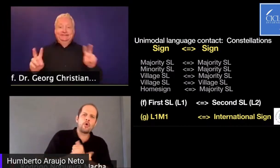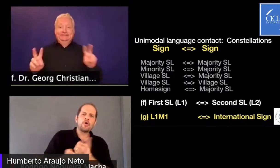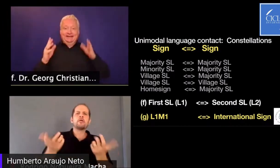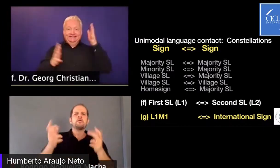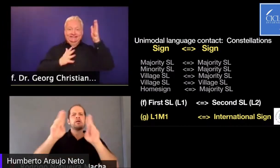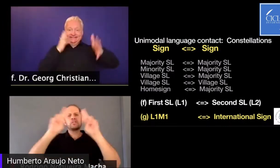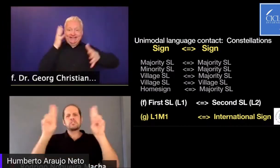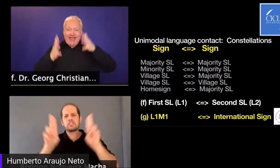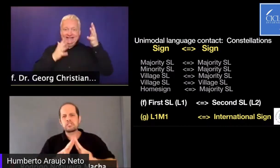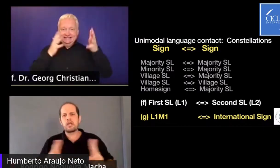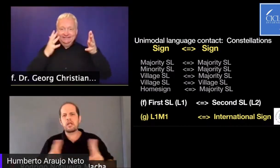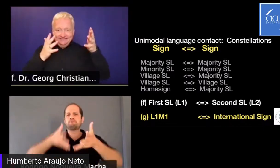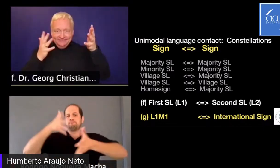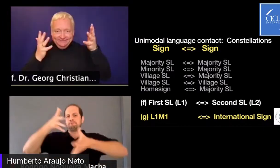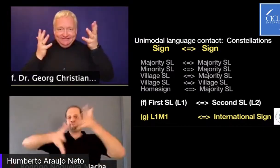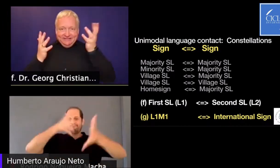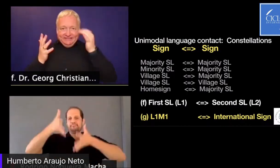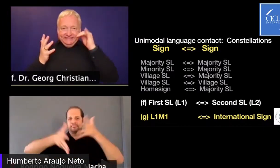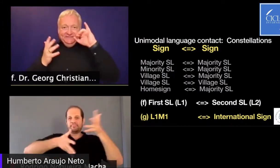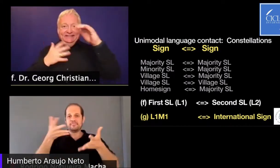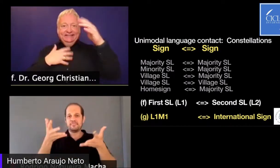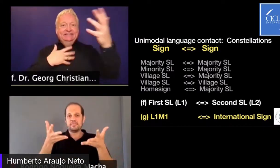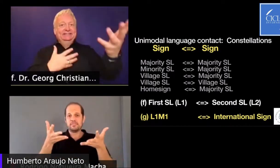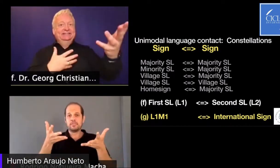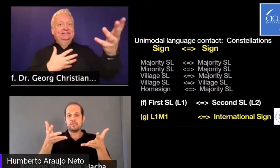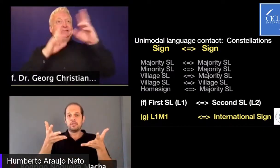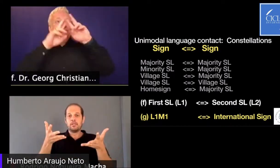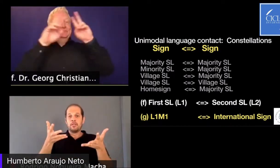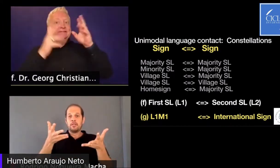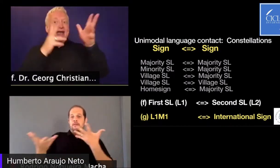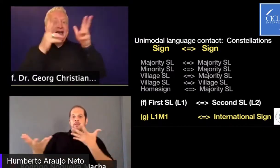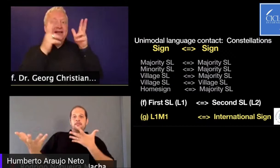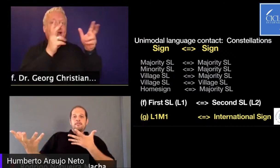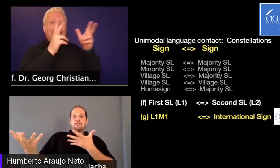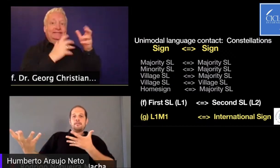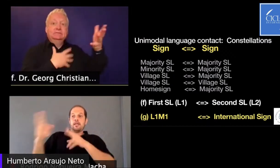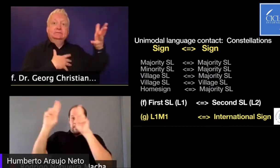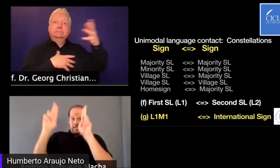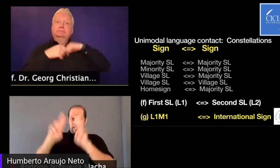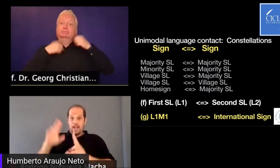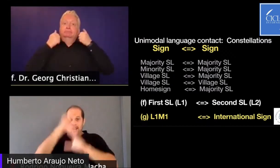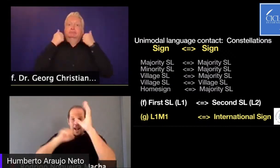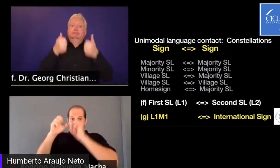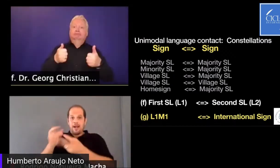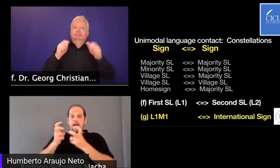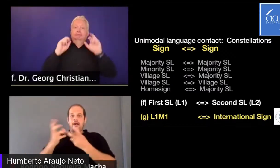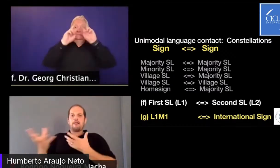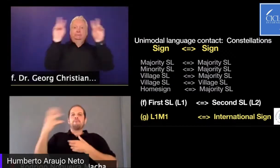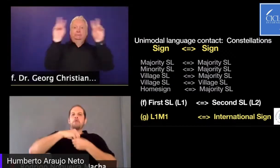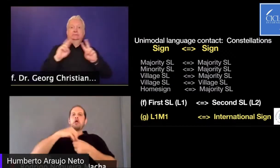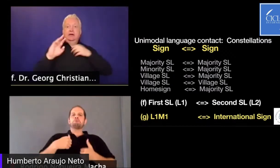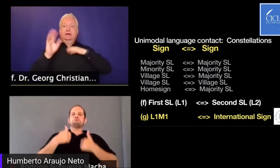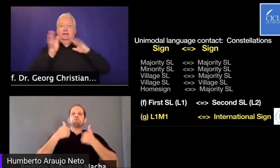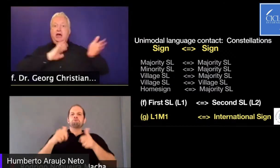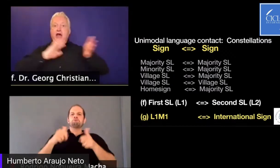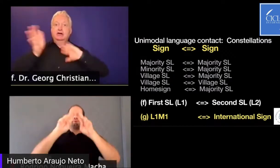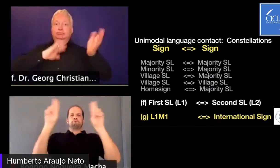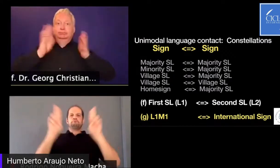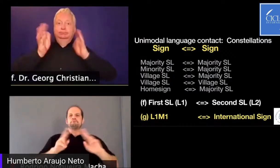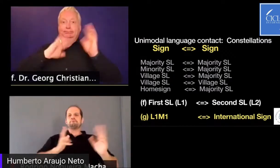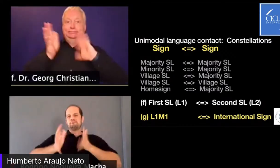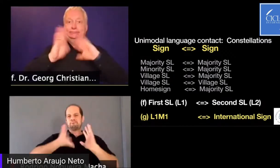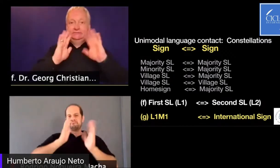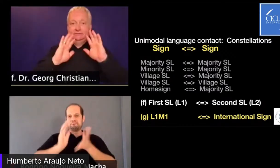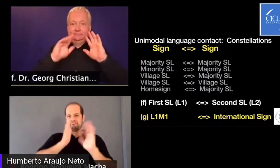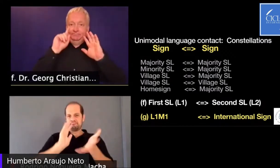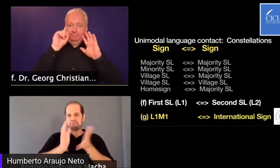a minha língua que faz parte da minha vivência, certo? E que nessa vivência eu aprendi também a língua de